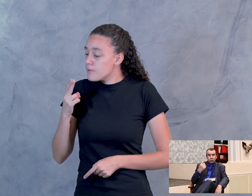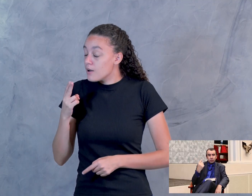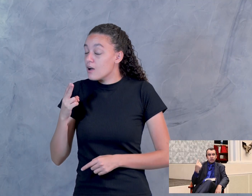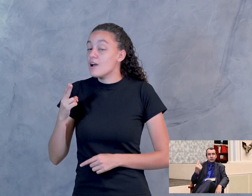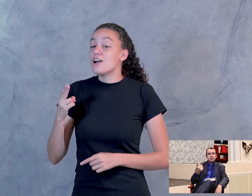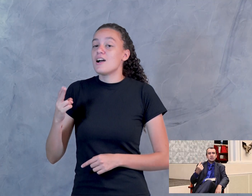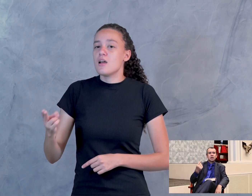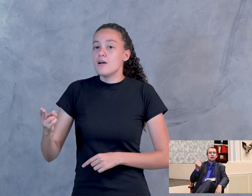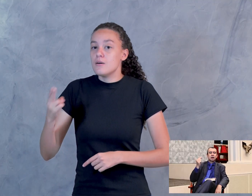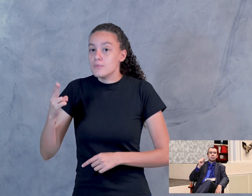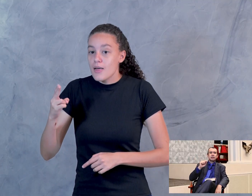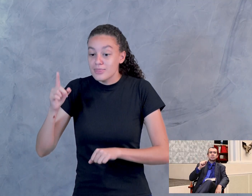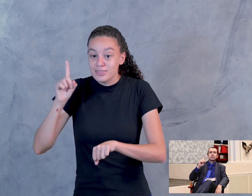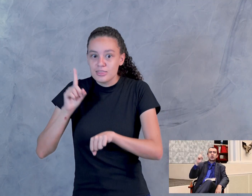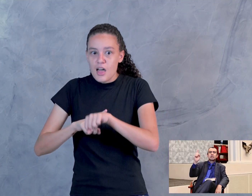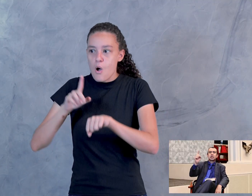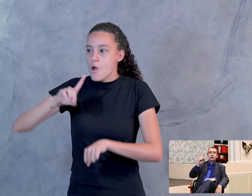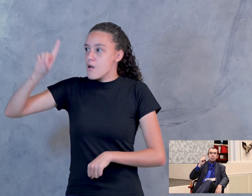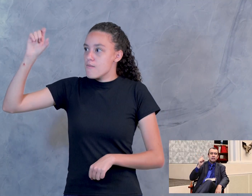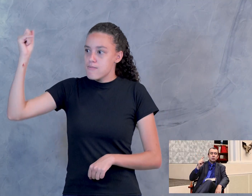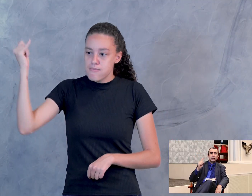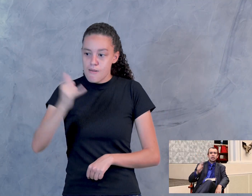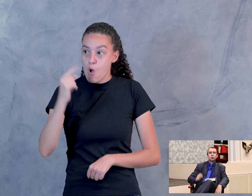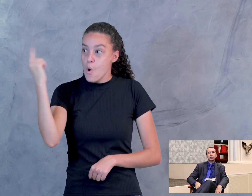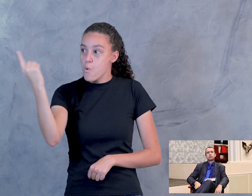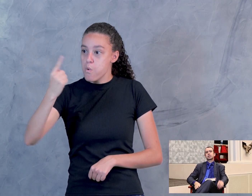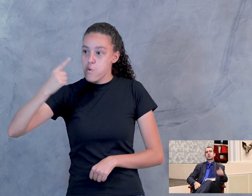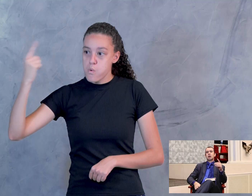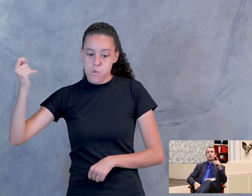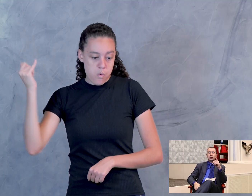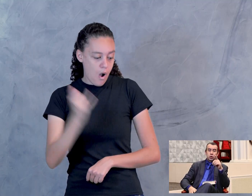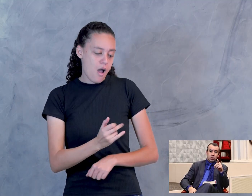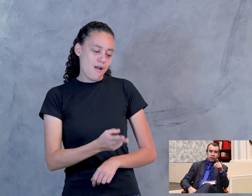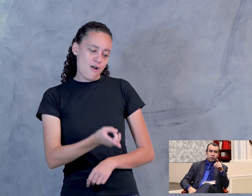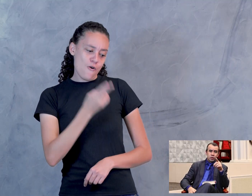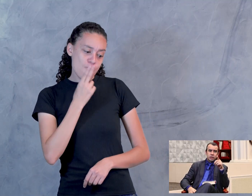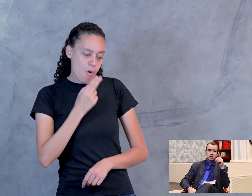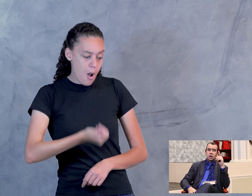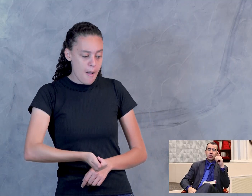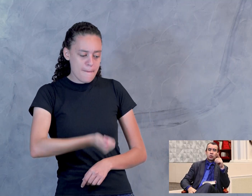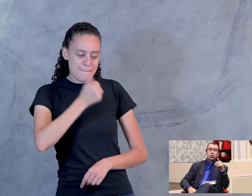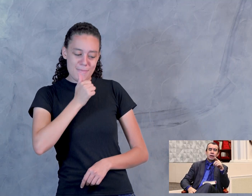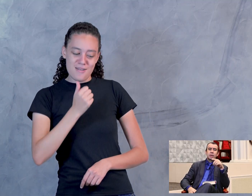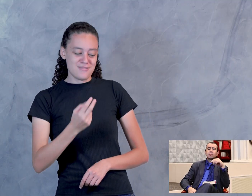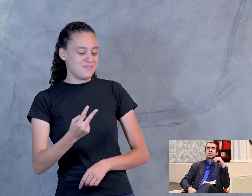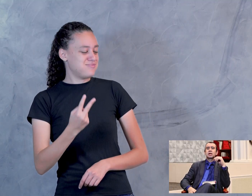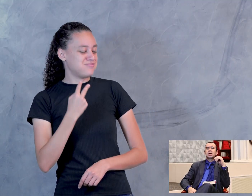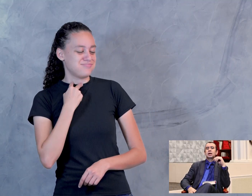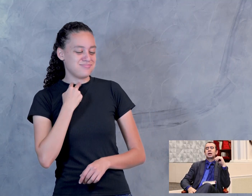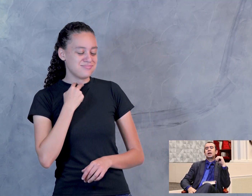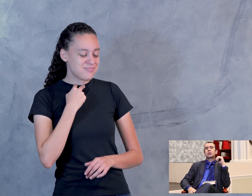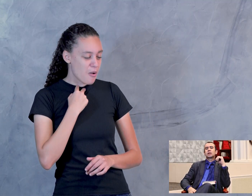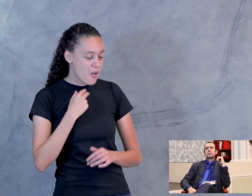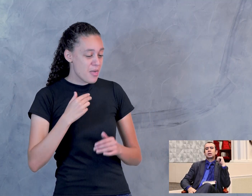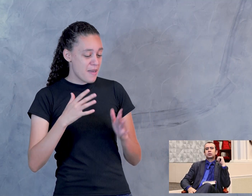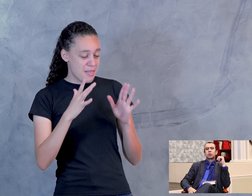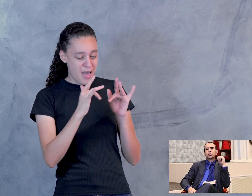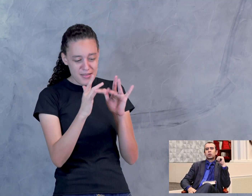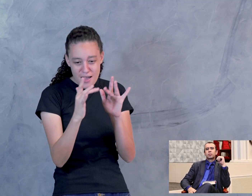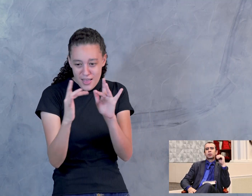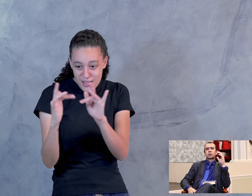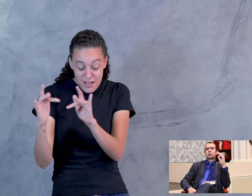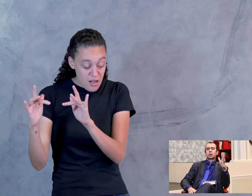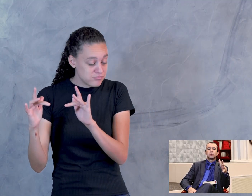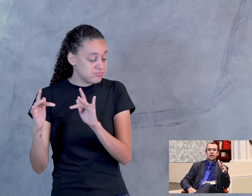Logo veio outra vez, aquela mesma voz, aquele mesmo redemoinho, e disse: nunca fumes, nunca bebas e nem contamine o